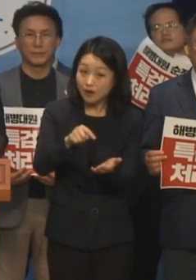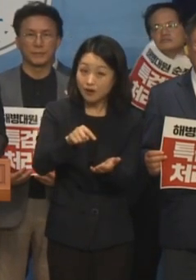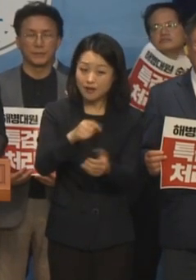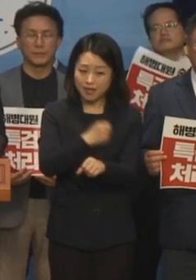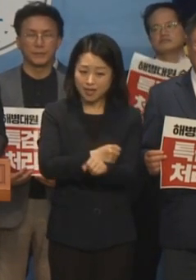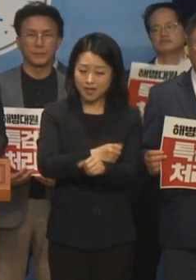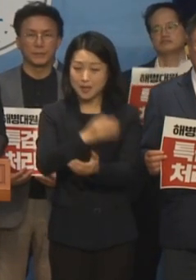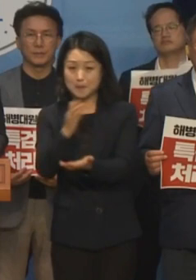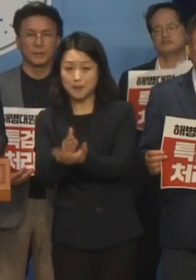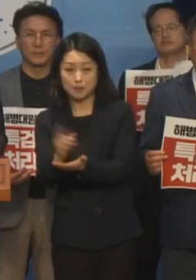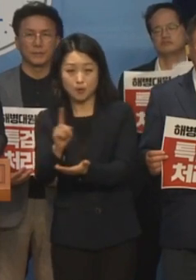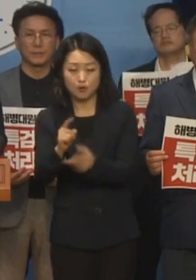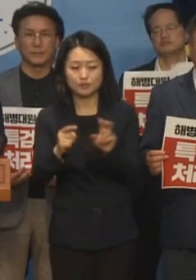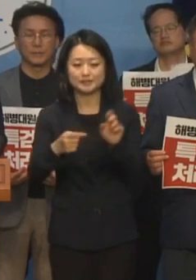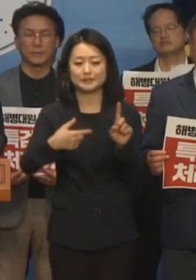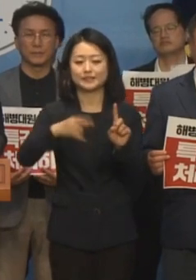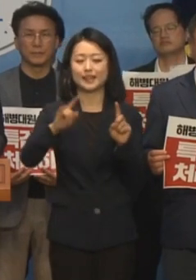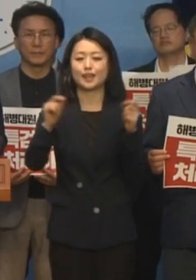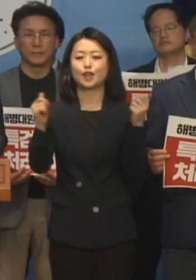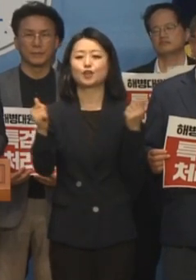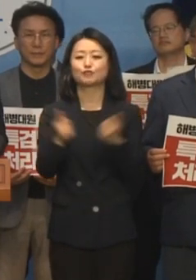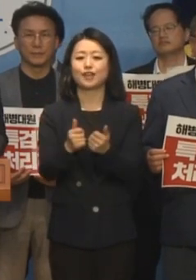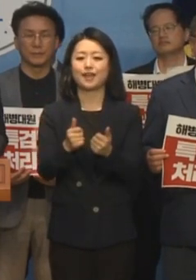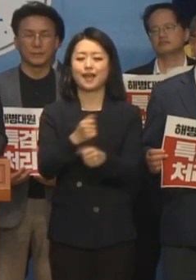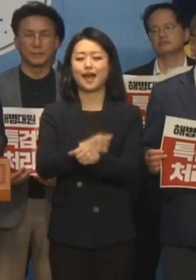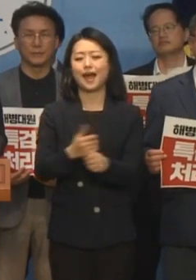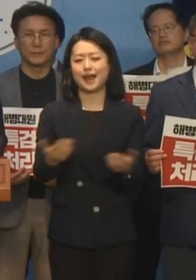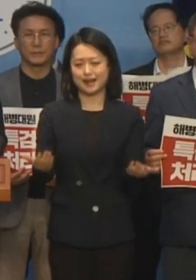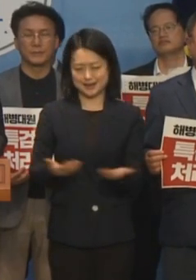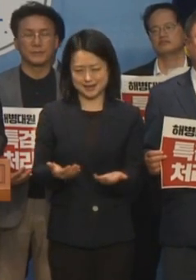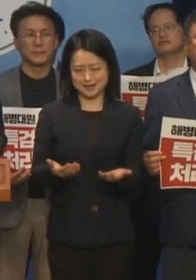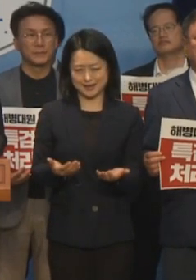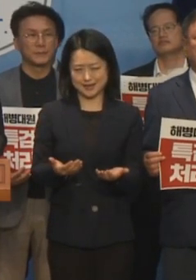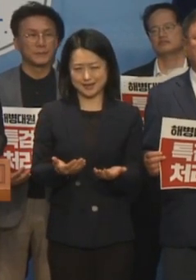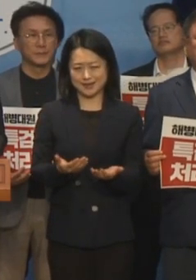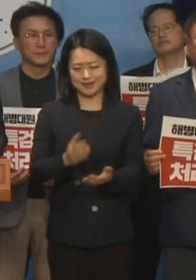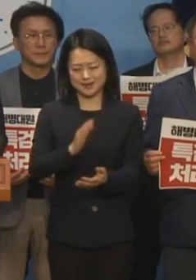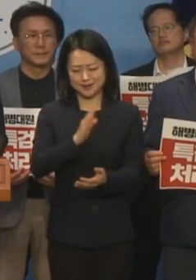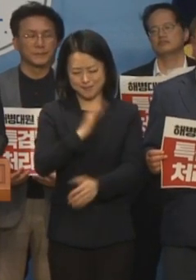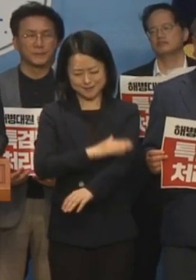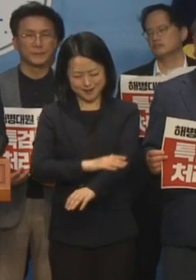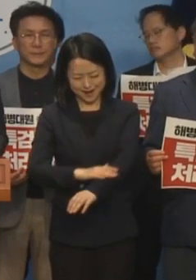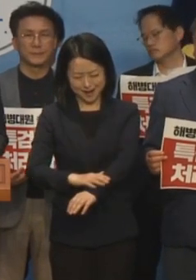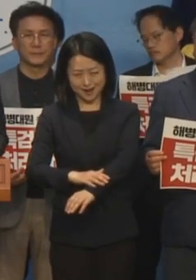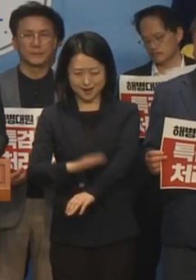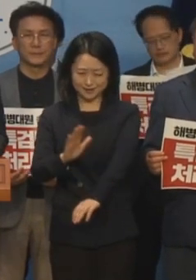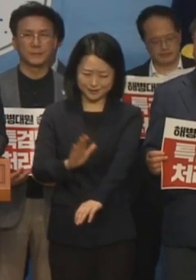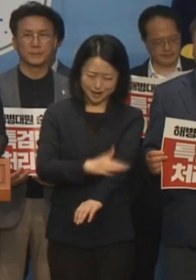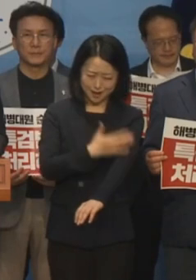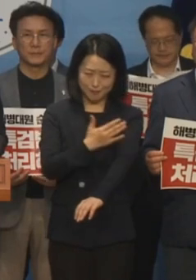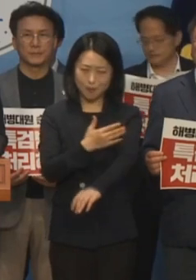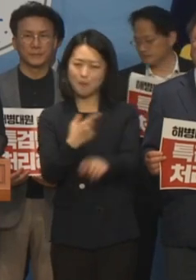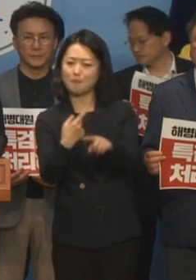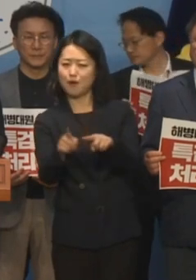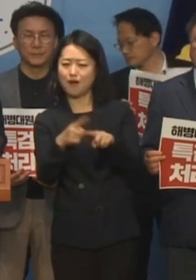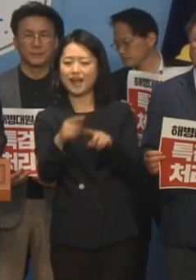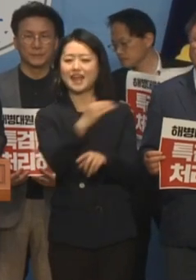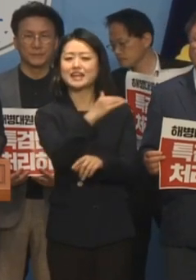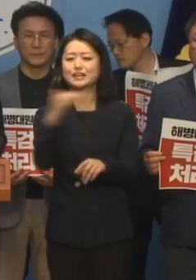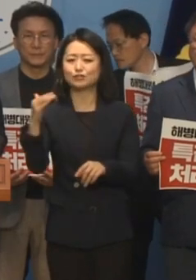마느냐는 21대 국회가 할 일을 하는 국회였는가 아닌가의 기준이 될